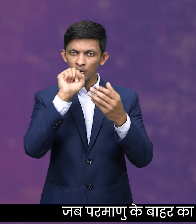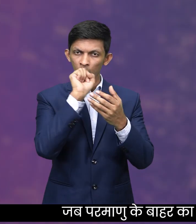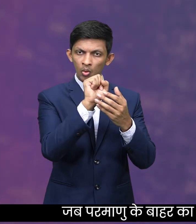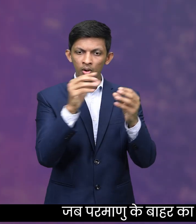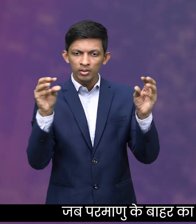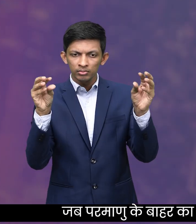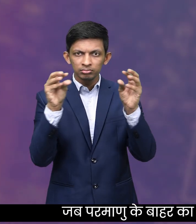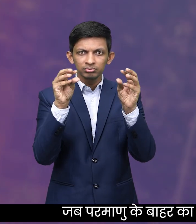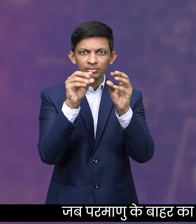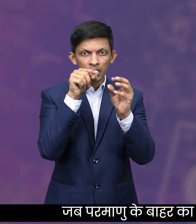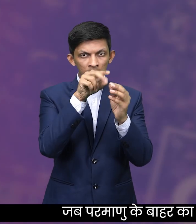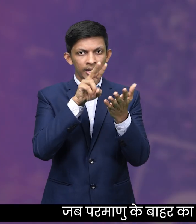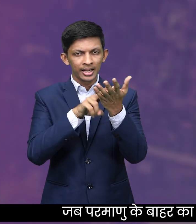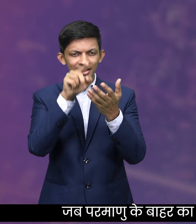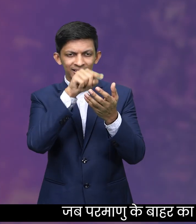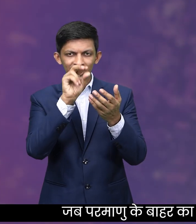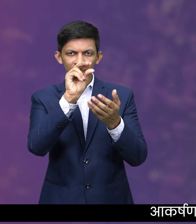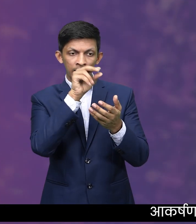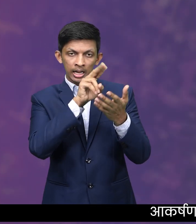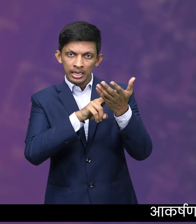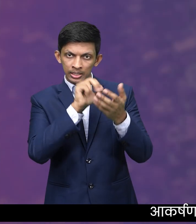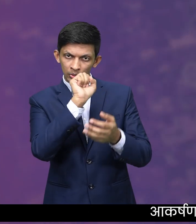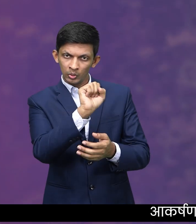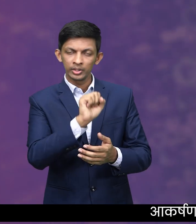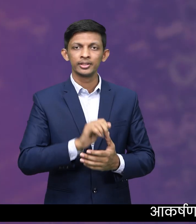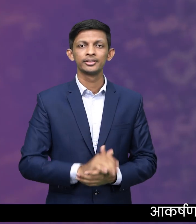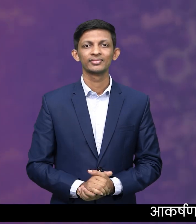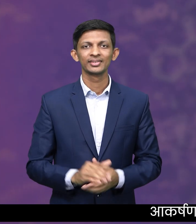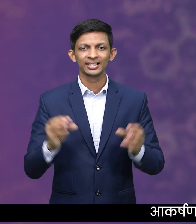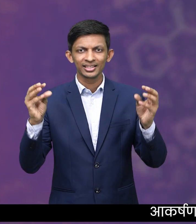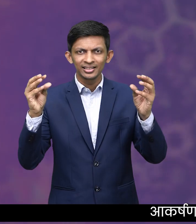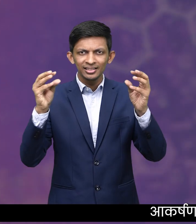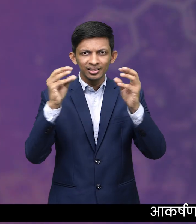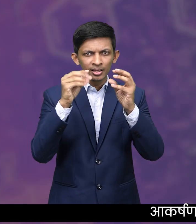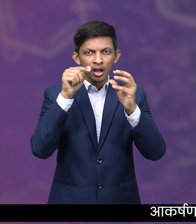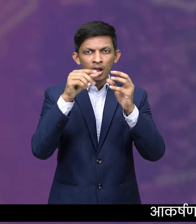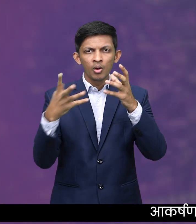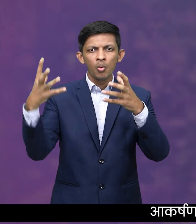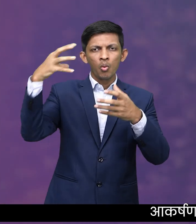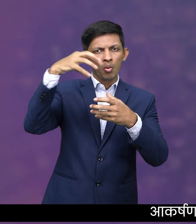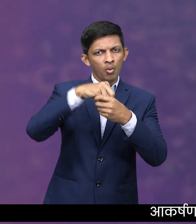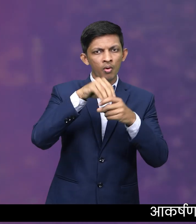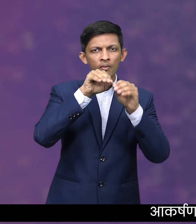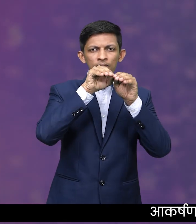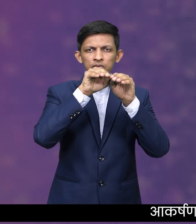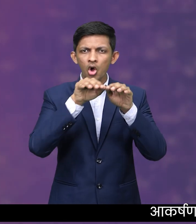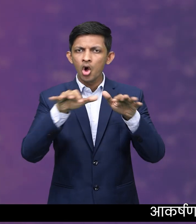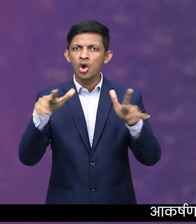द्वारा आकर्षित होता है। आकर्षण में ऊर्जा की मुक्ति शामिल है।